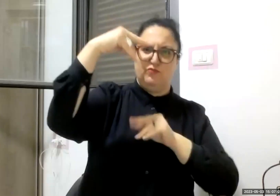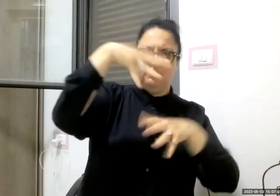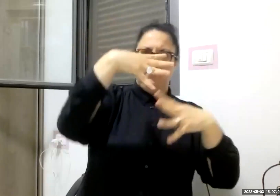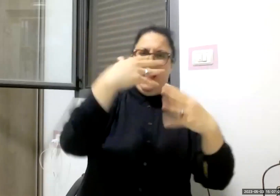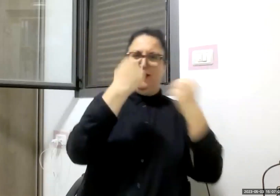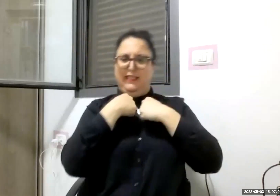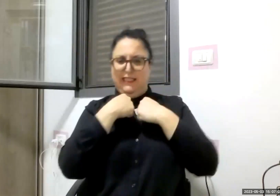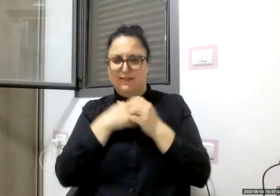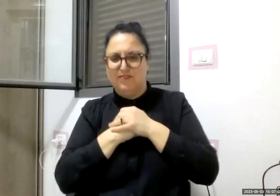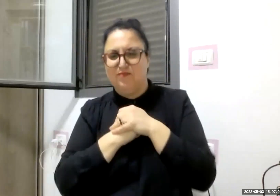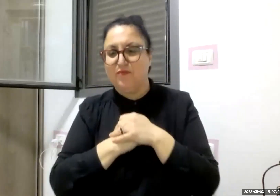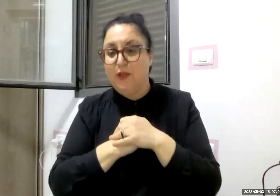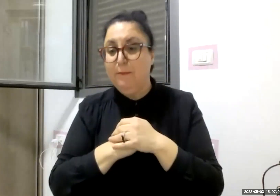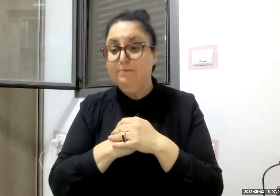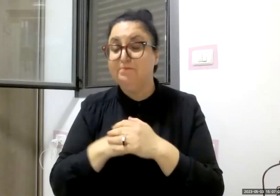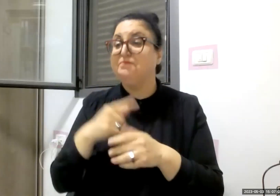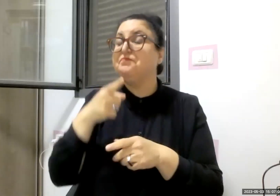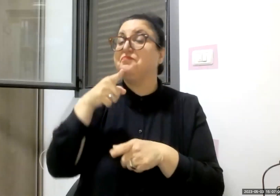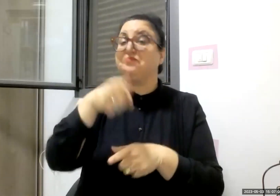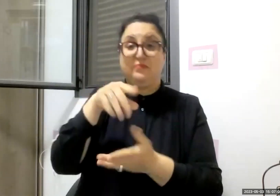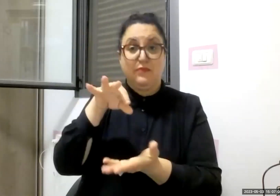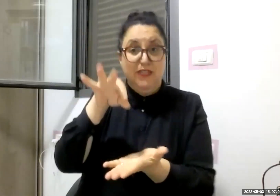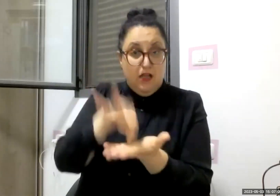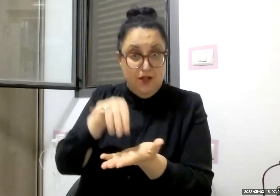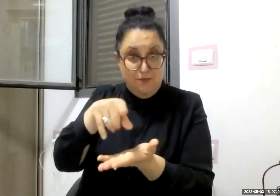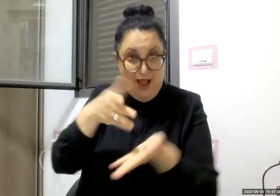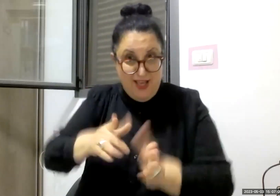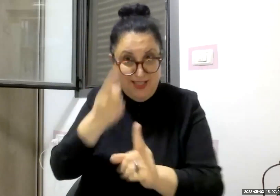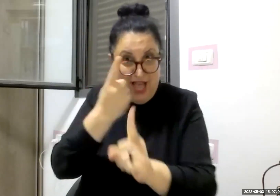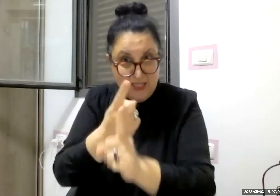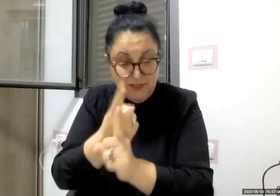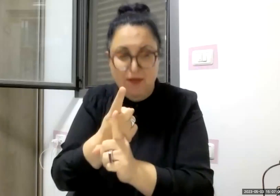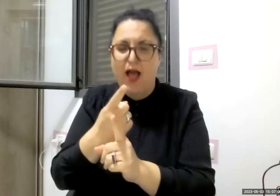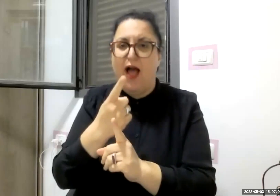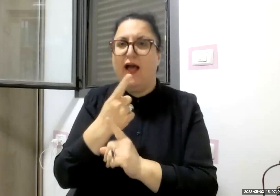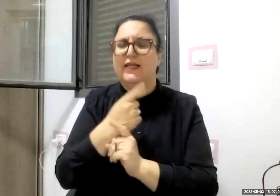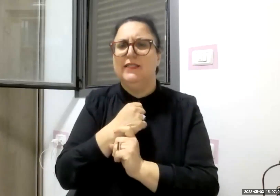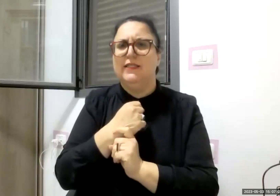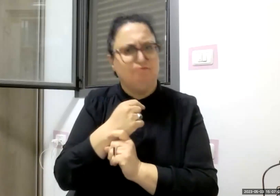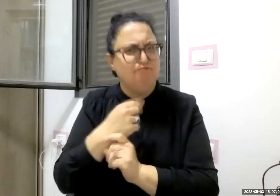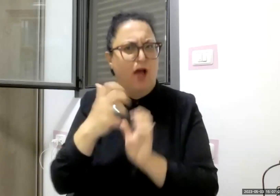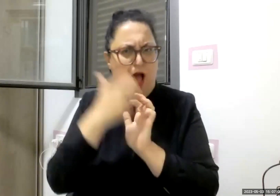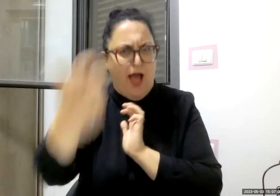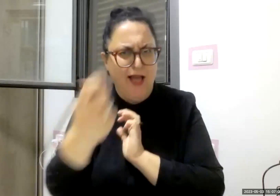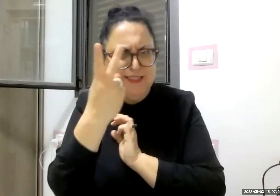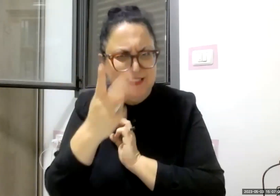האודיזן, שהופגן נגדי. בלידה עצמה, היא